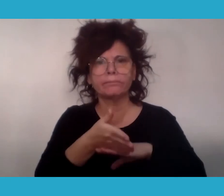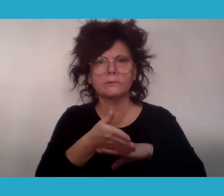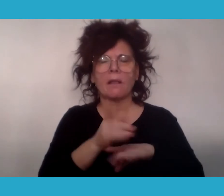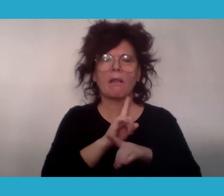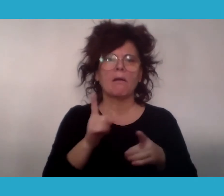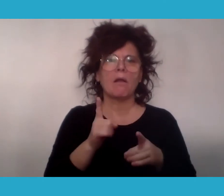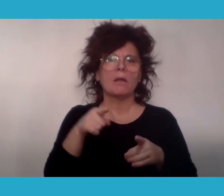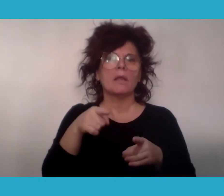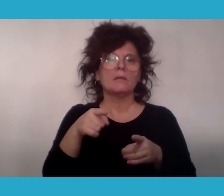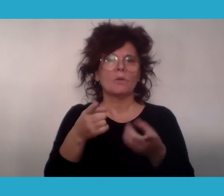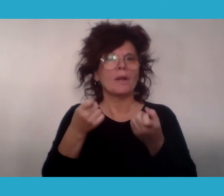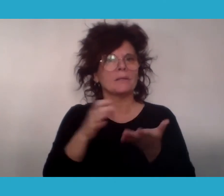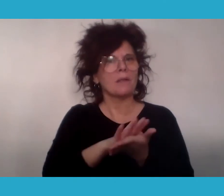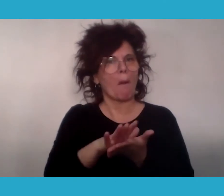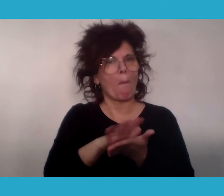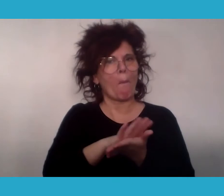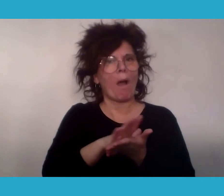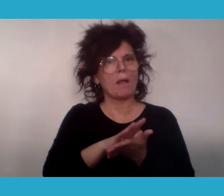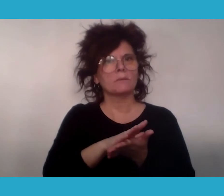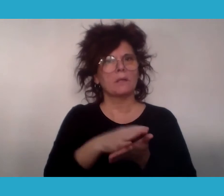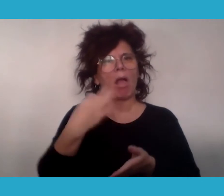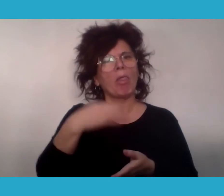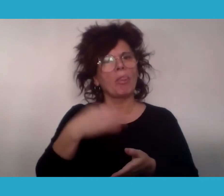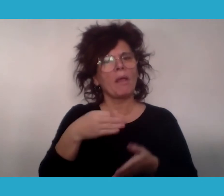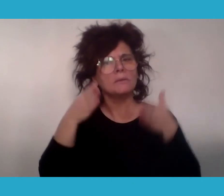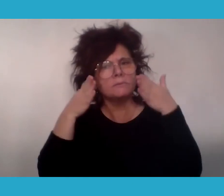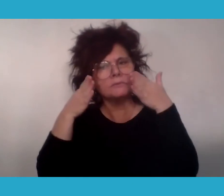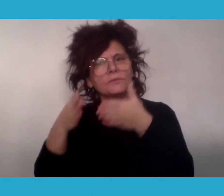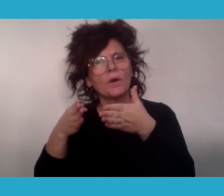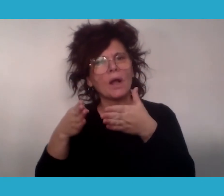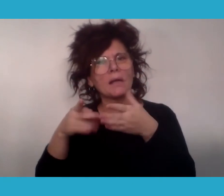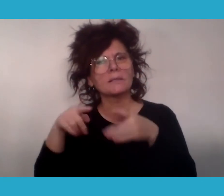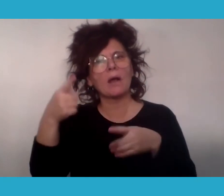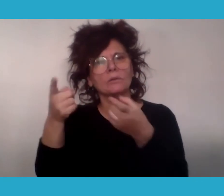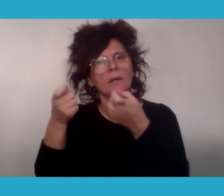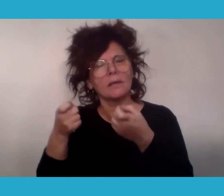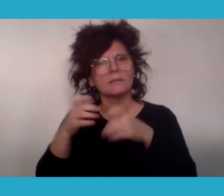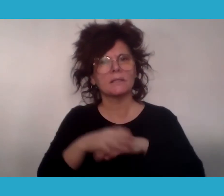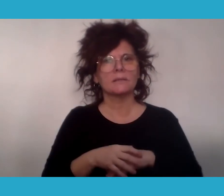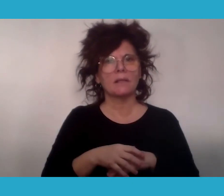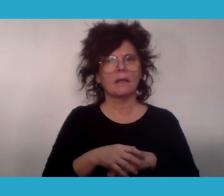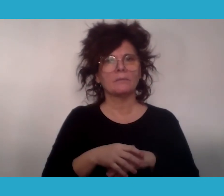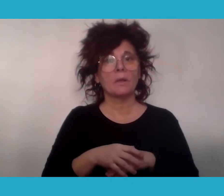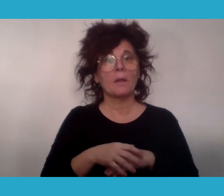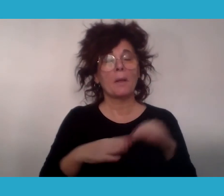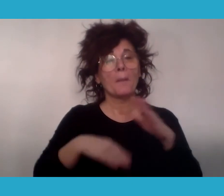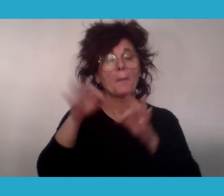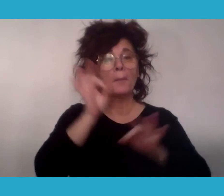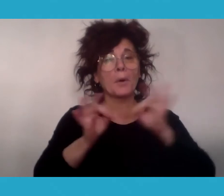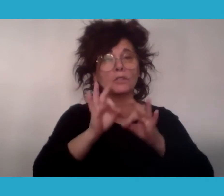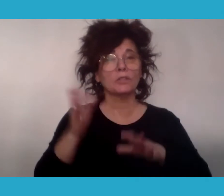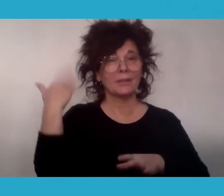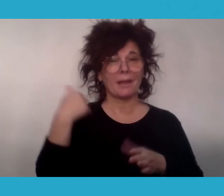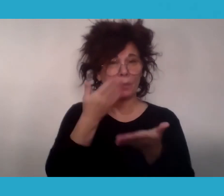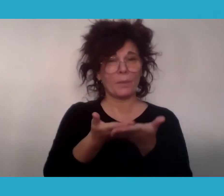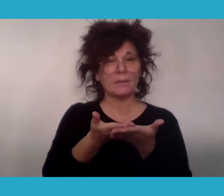ser un bien básico y elemental, por lo que no se debiera poner foco en esta autovía. También expresa que cuando se presentó el proyecto anterior, se dieron